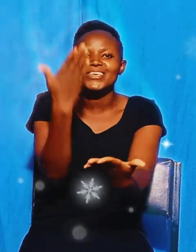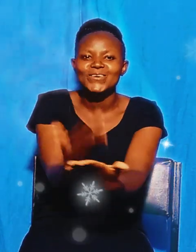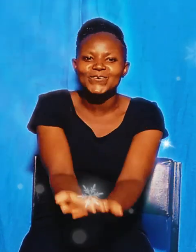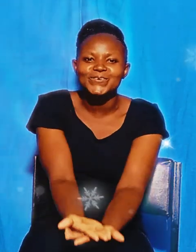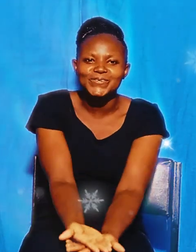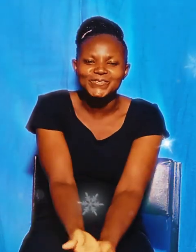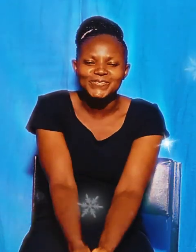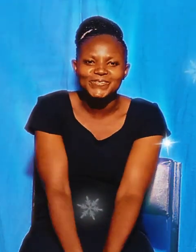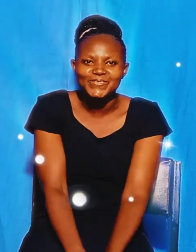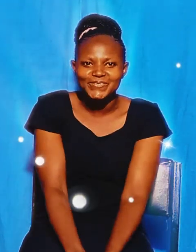Ma